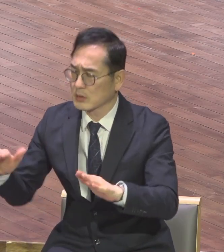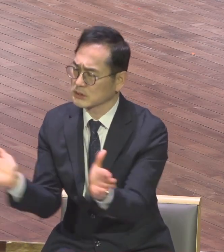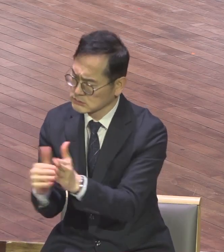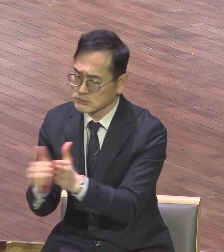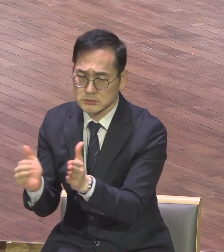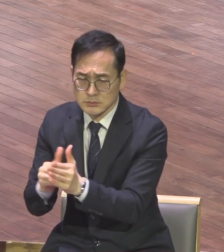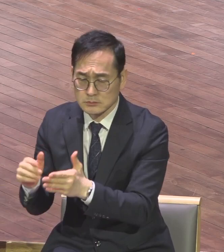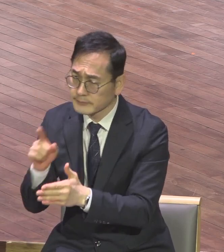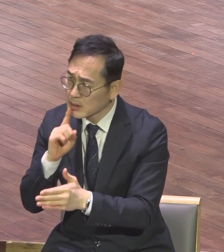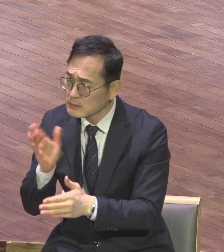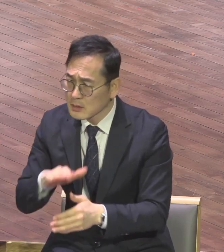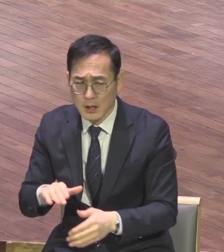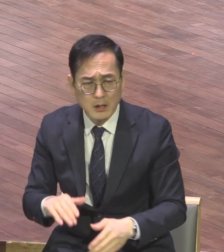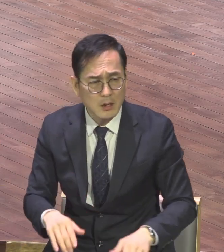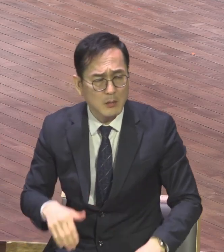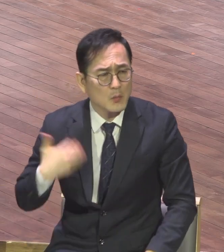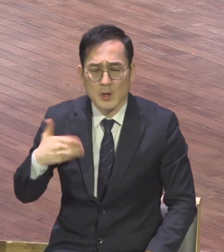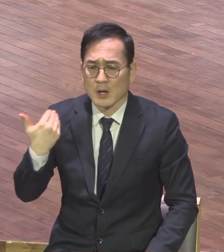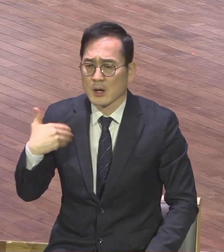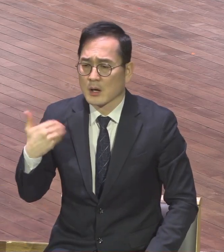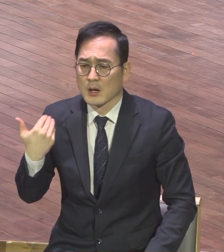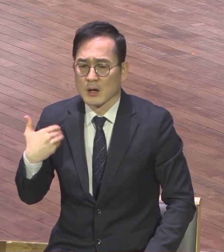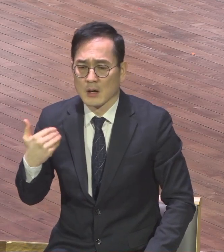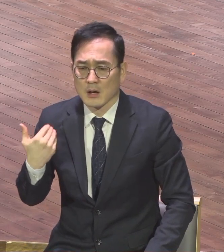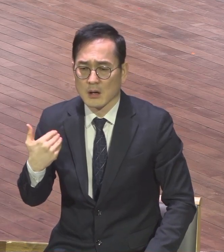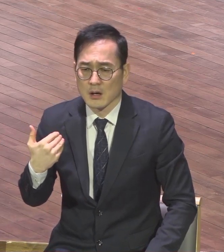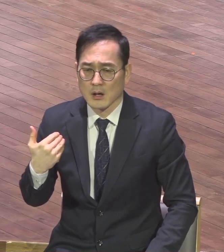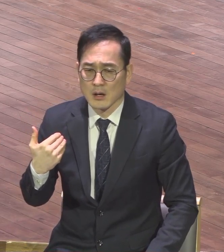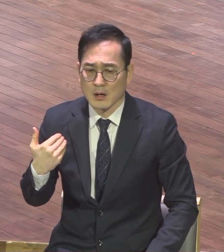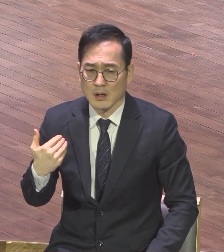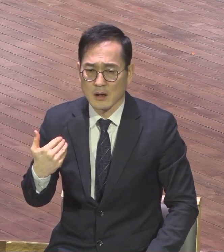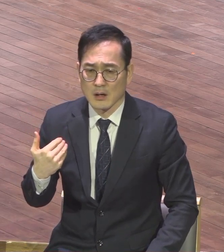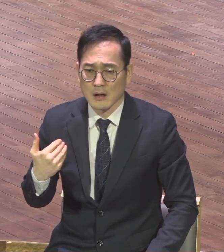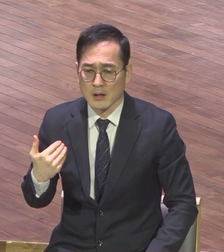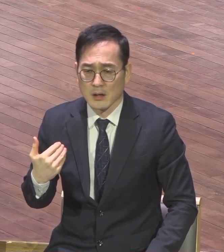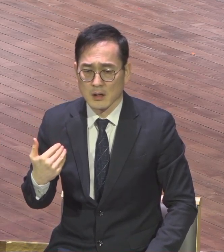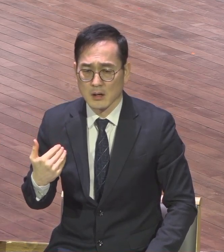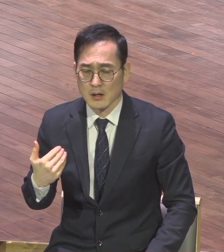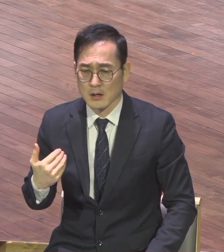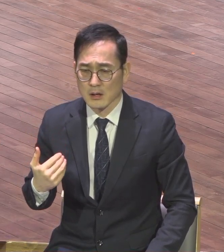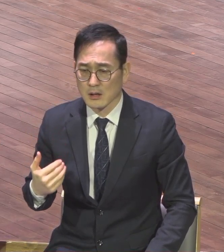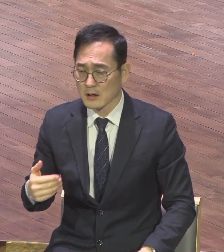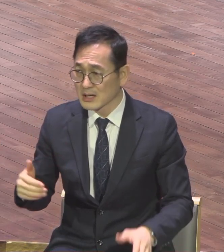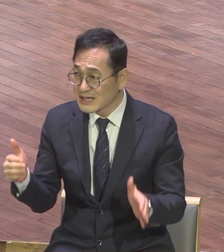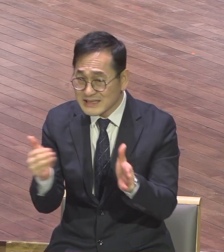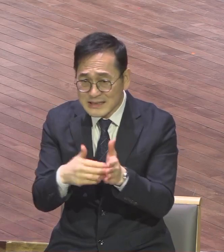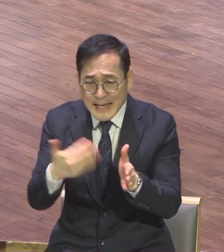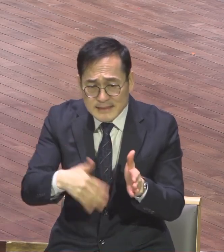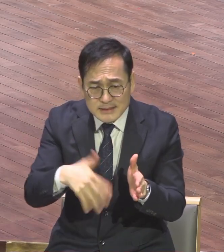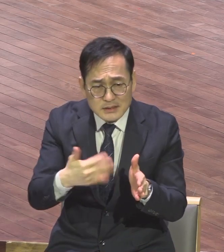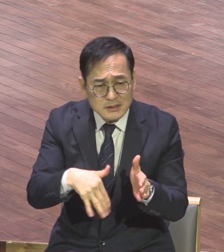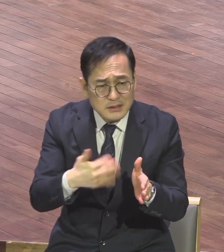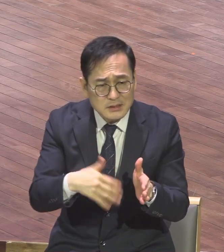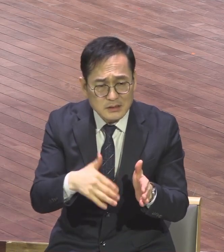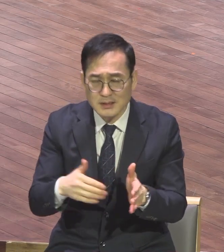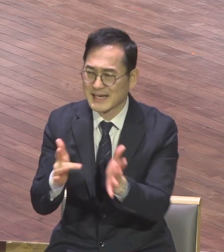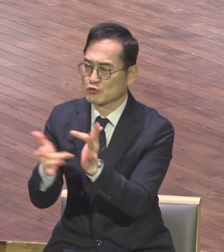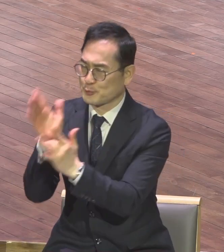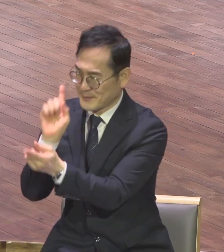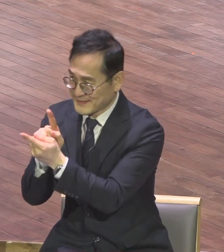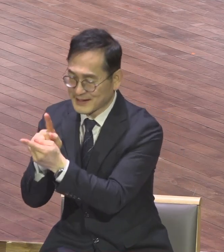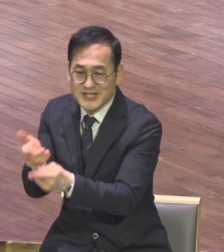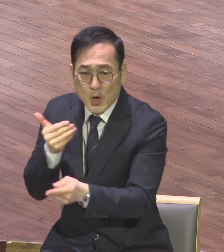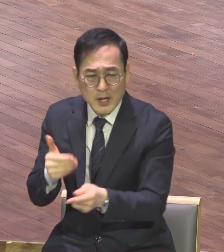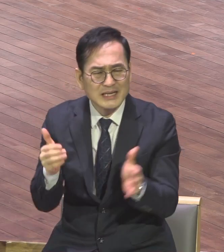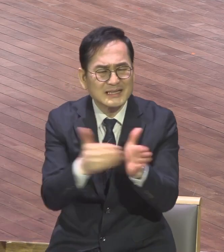예수 그리스도를 알기 전에는 안 끝난 뭔가가 있다는 뜻인데 뭐가 안 끝난 건지를 몰랐어요. 저는